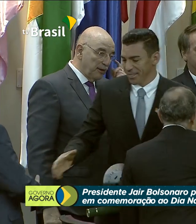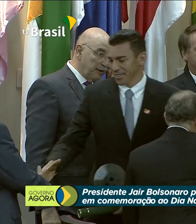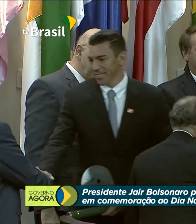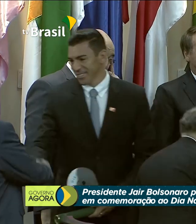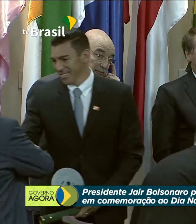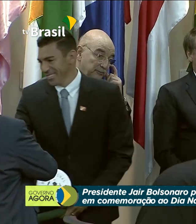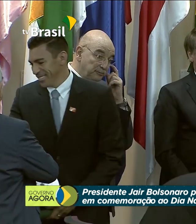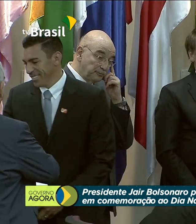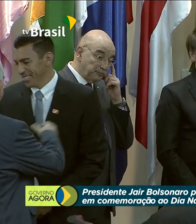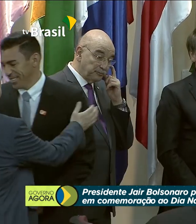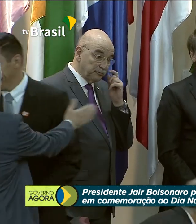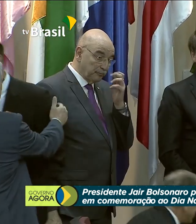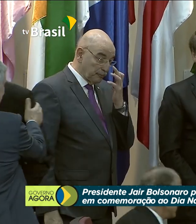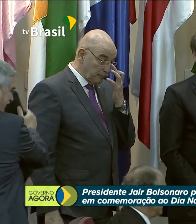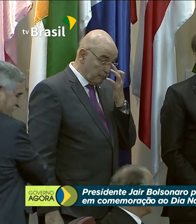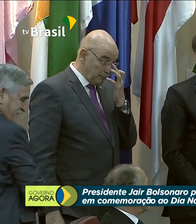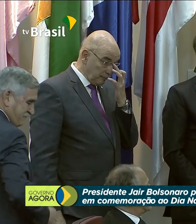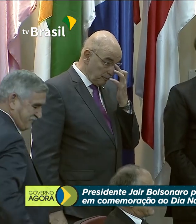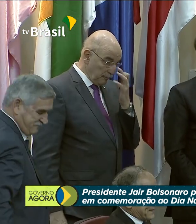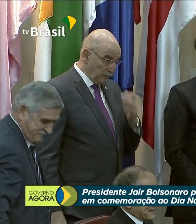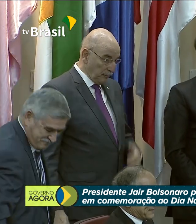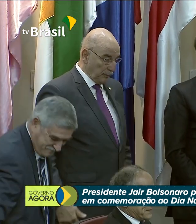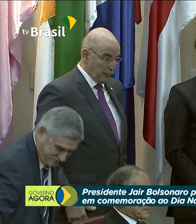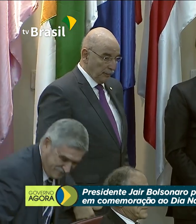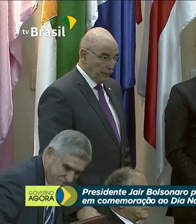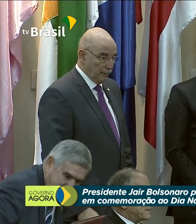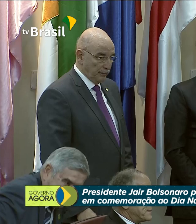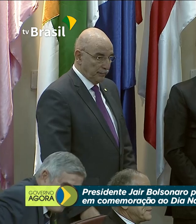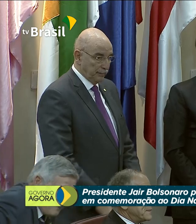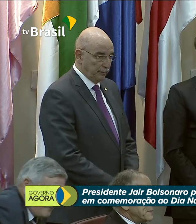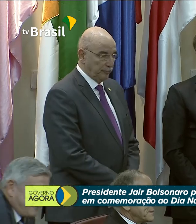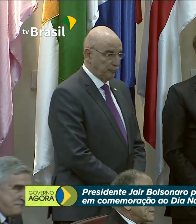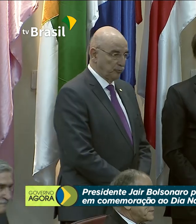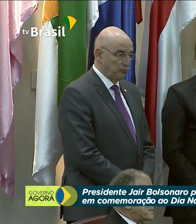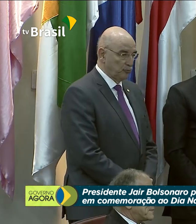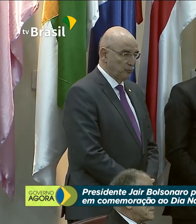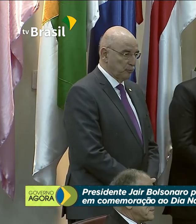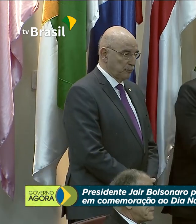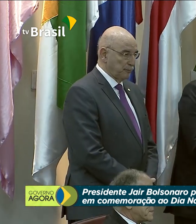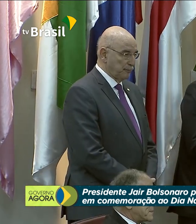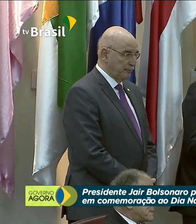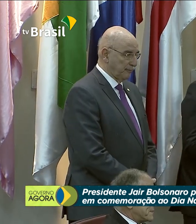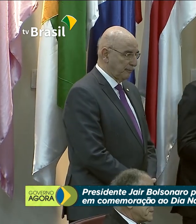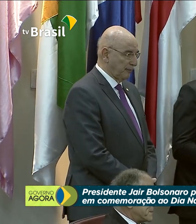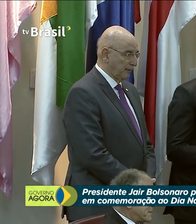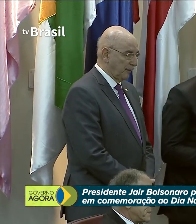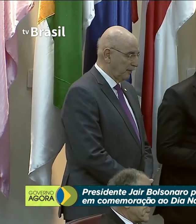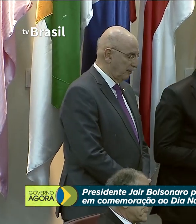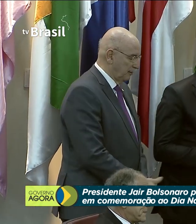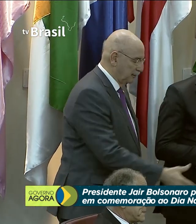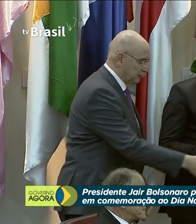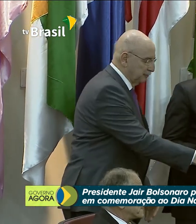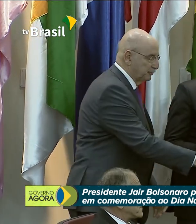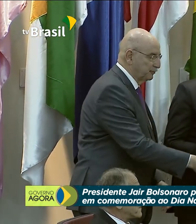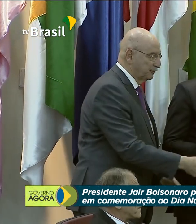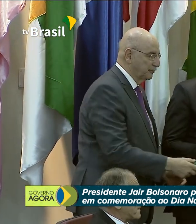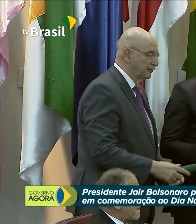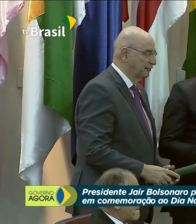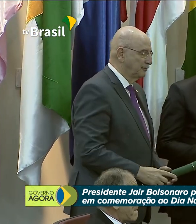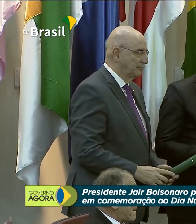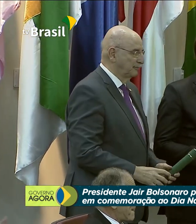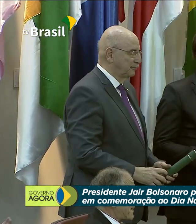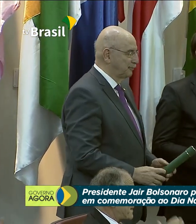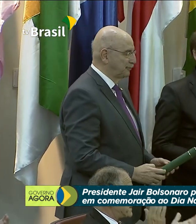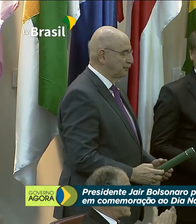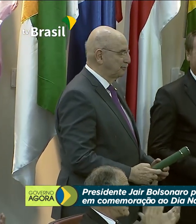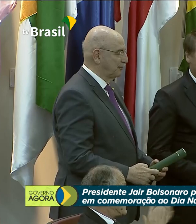Representando a seleção de 1994, Mauro Silva. Mauro da Silva Gomes nasceu na cidade de São Bernardo